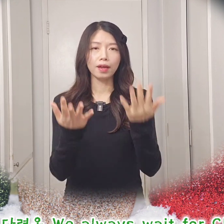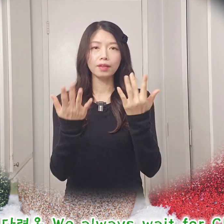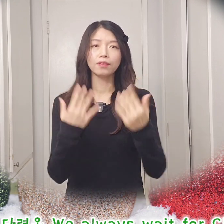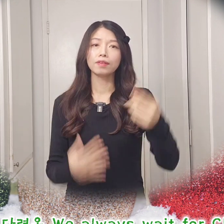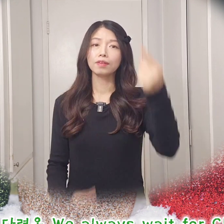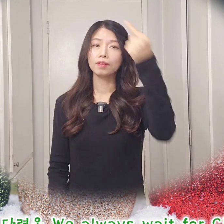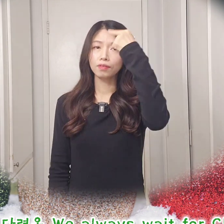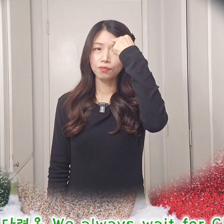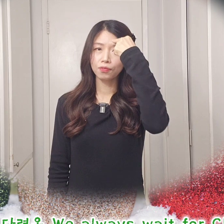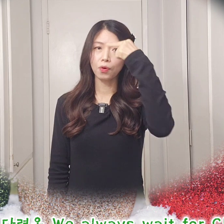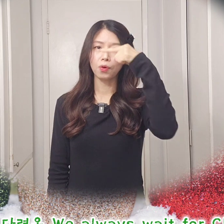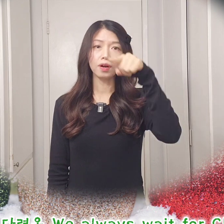wait for